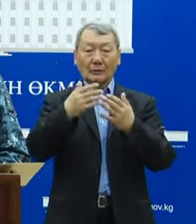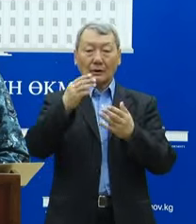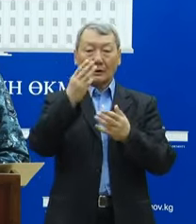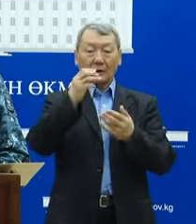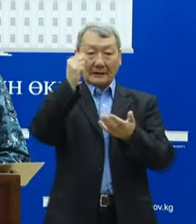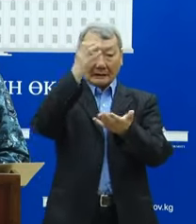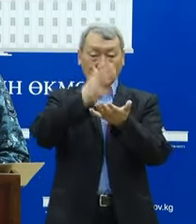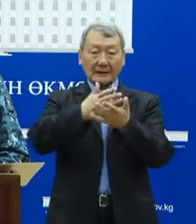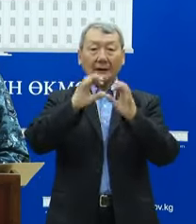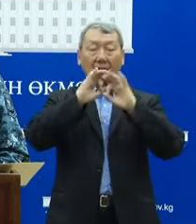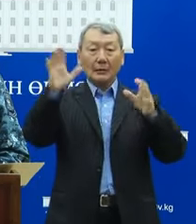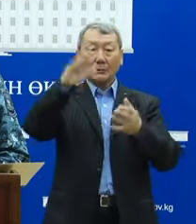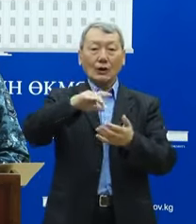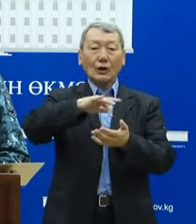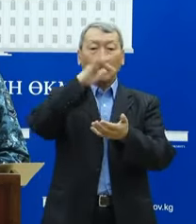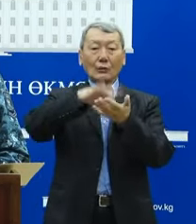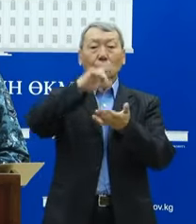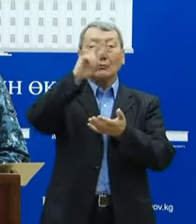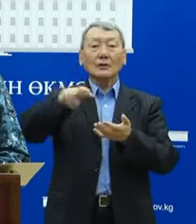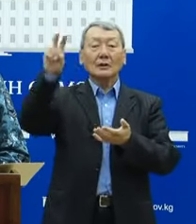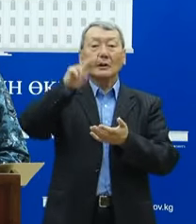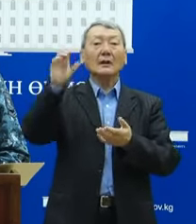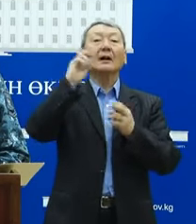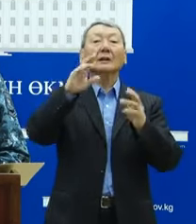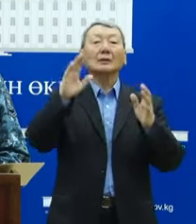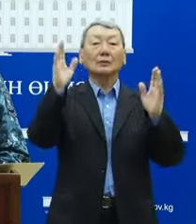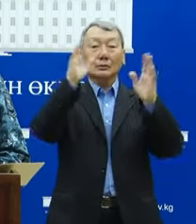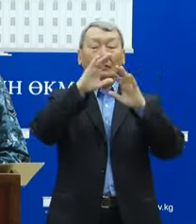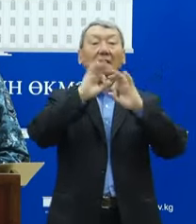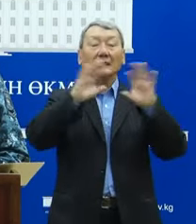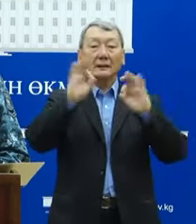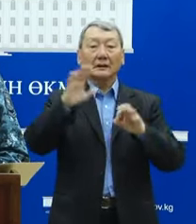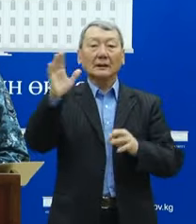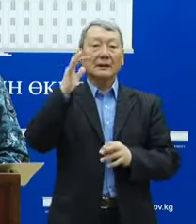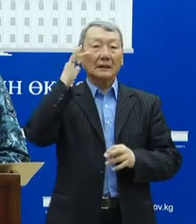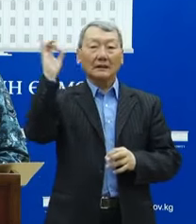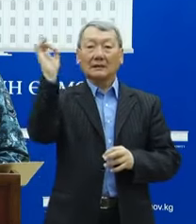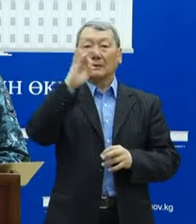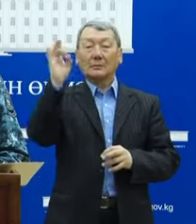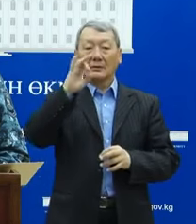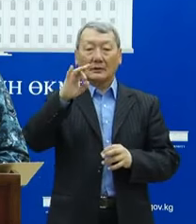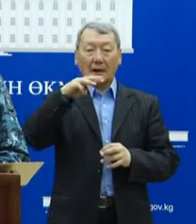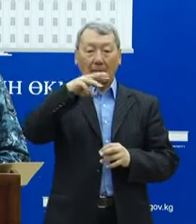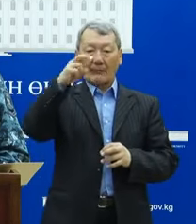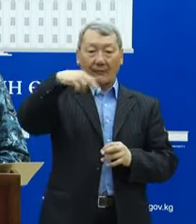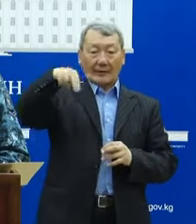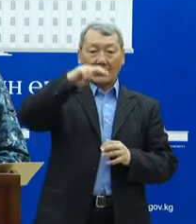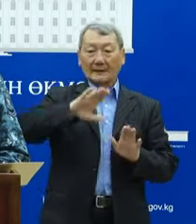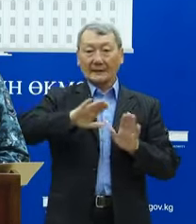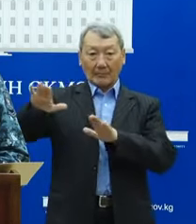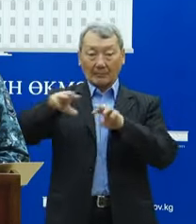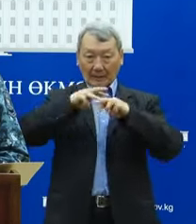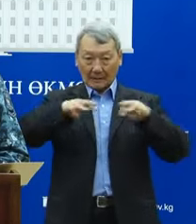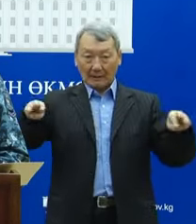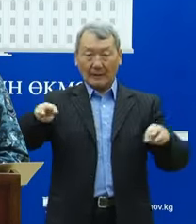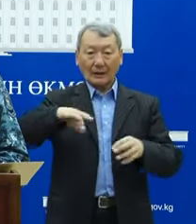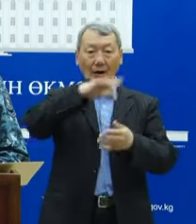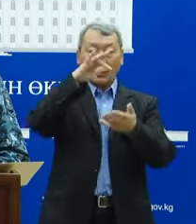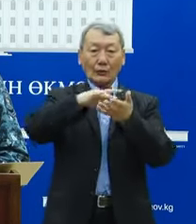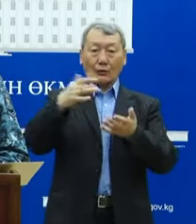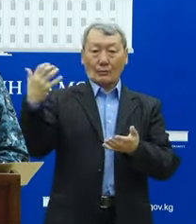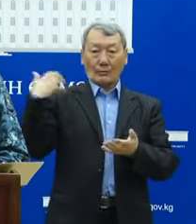штабтын пресс-борборунда Бишкек шаарындагы абал боюнча маалымат берүү үчүн Кыргыз Республикасынын ички иштер министринин орун басары, Бишкек